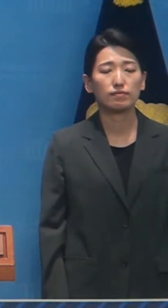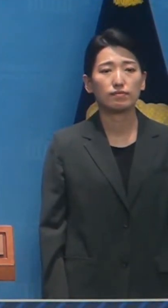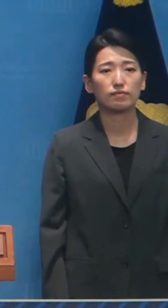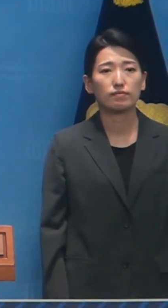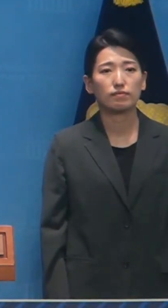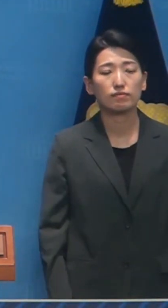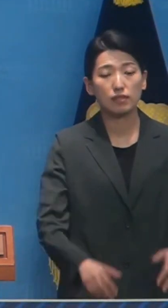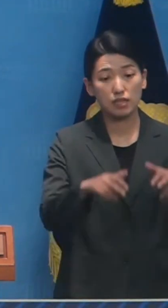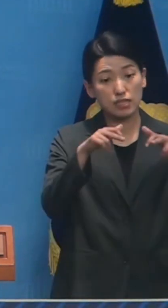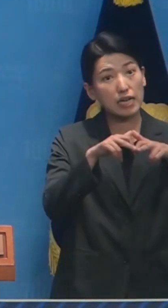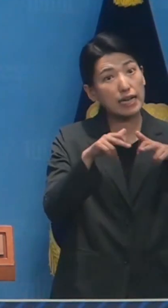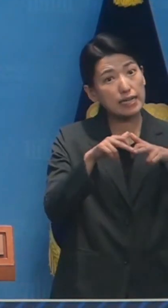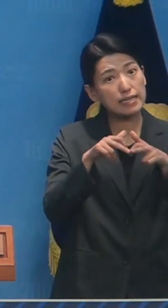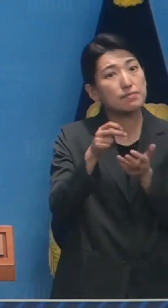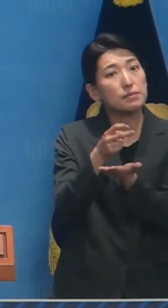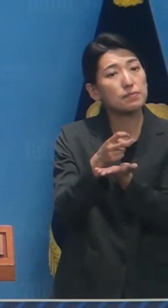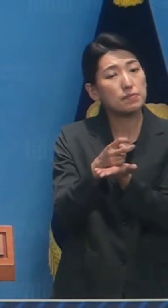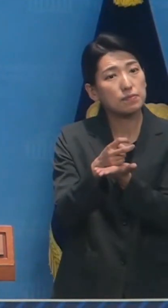장애인 관련법,